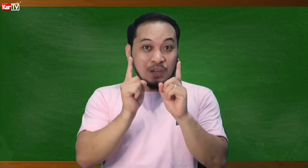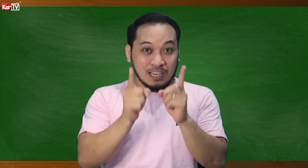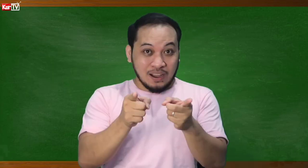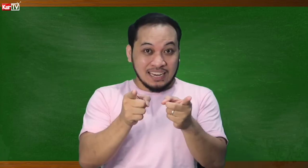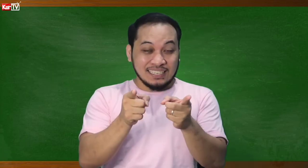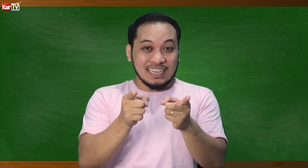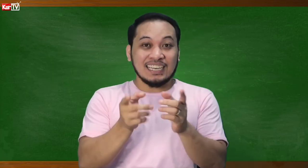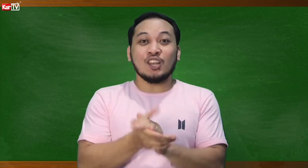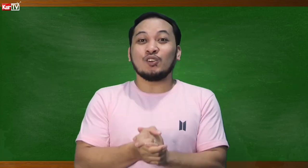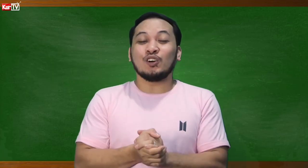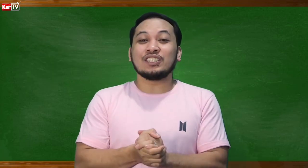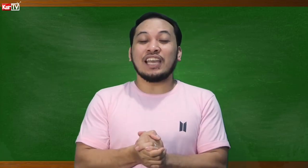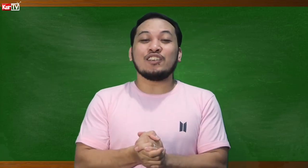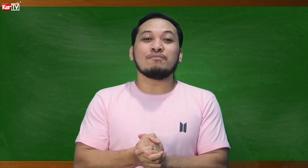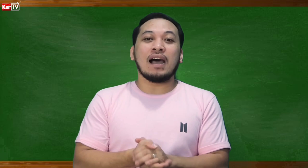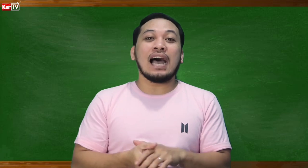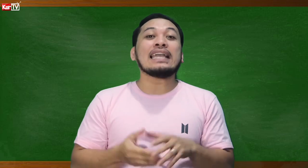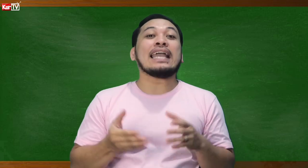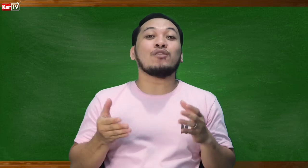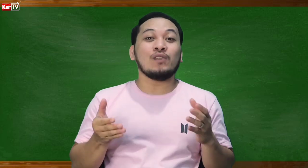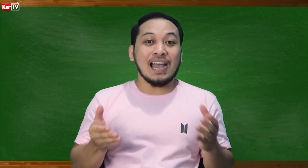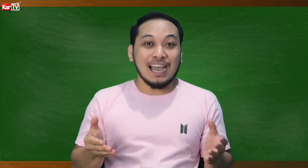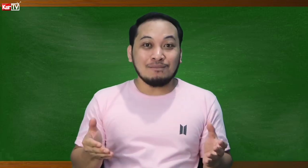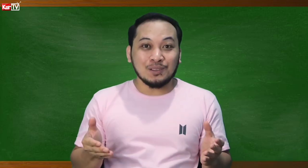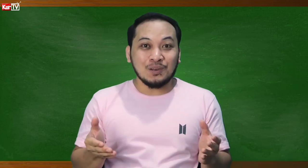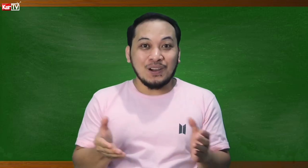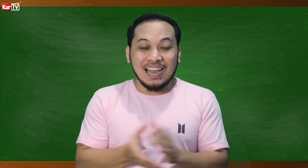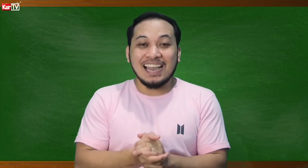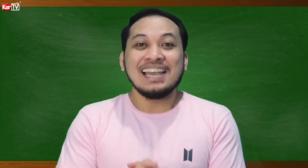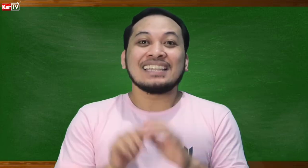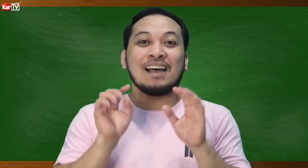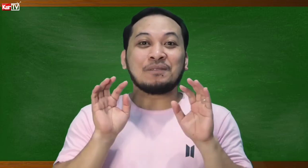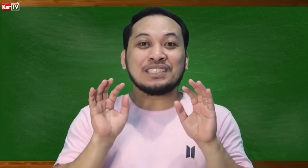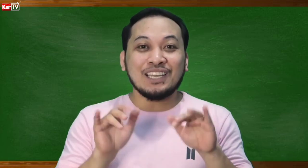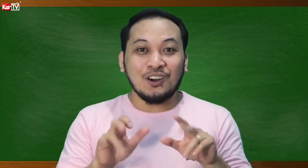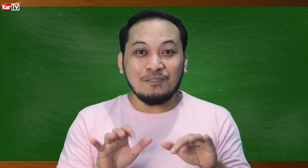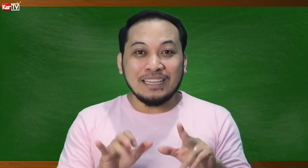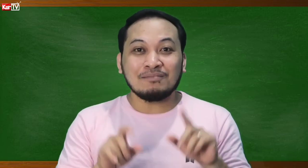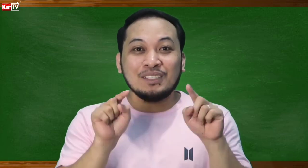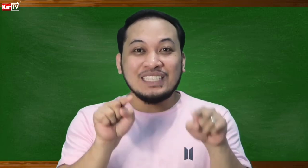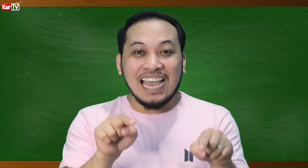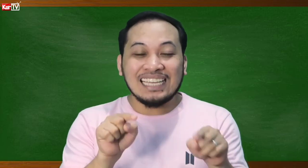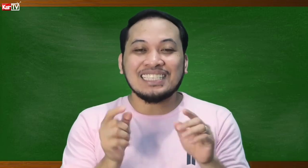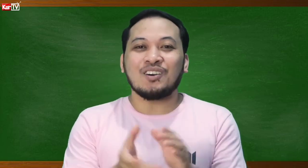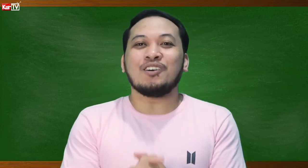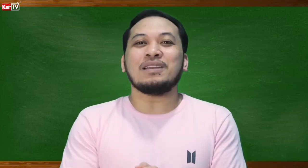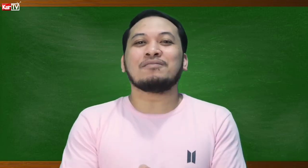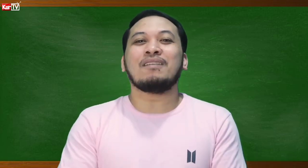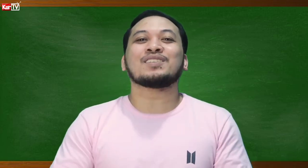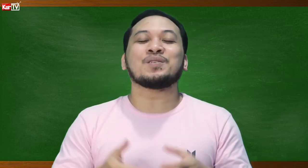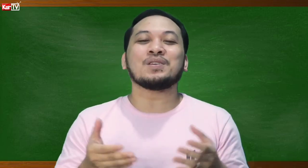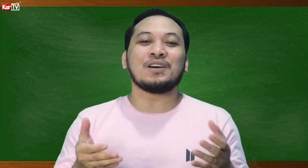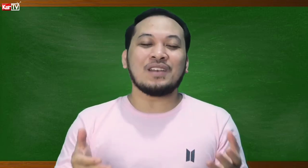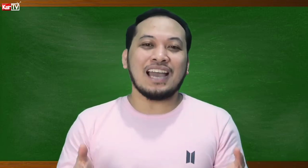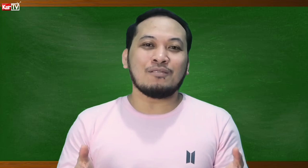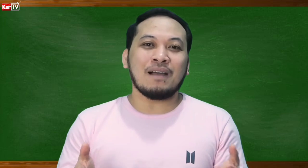Kung ikaw ay nandiyan o nanonood sa inyong bahay, eh hulaan mo to, ha? Tapos i-comment mo dyan sa comment box kung nahulaan mo ba